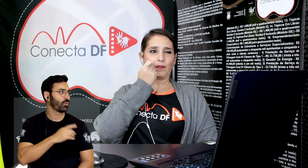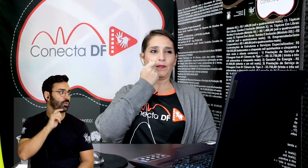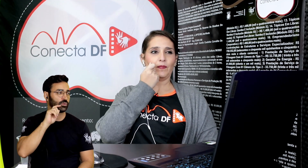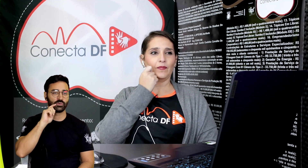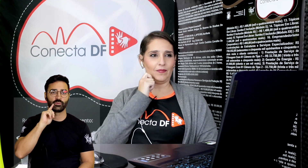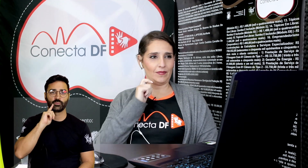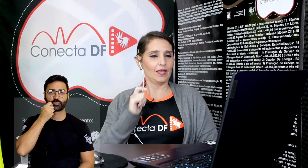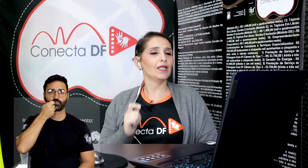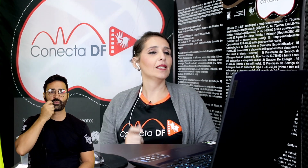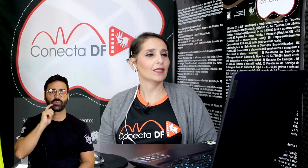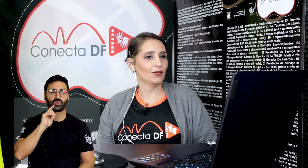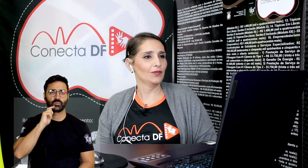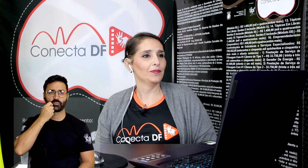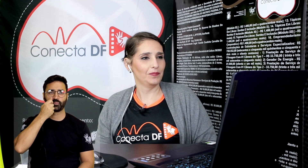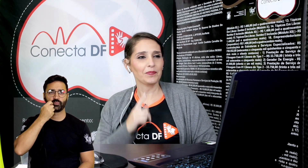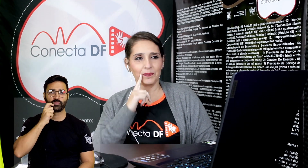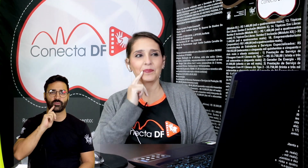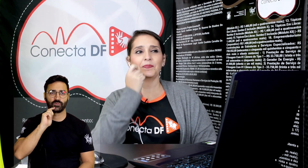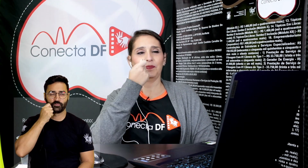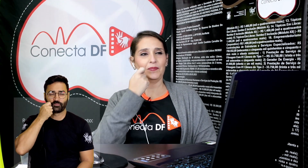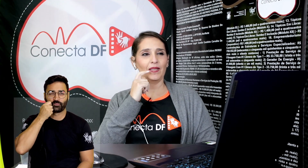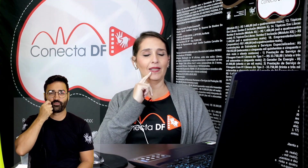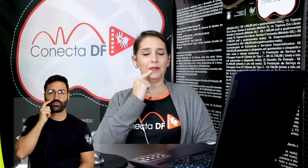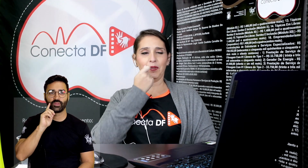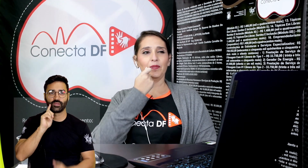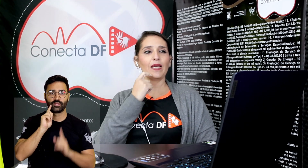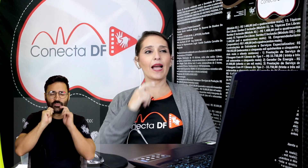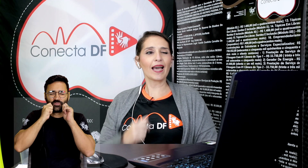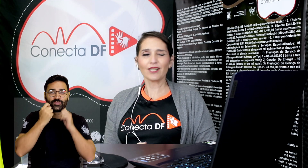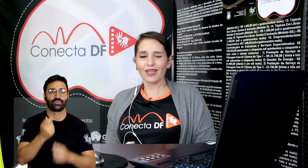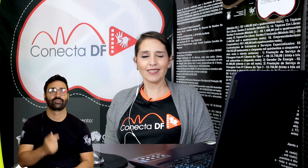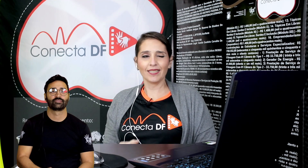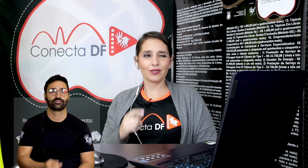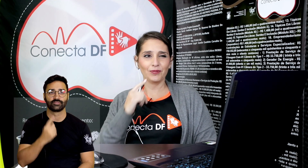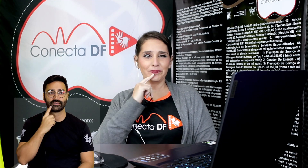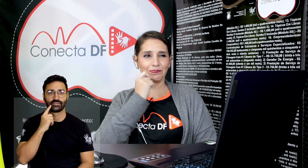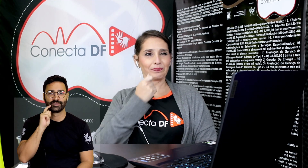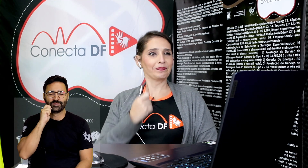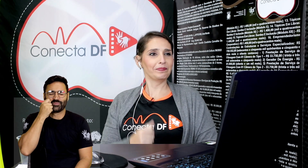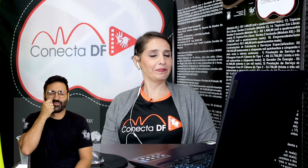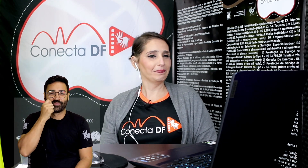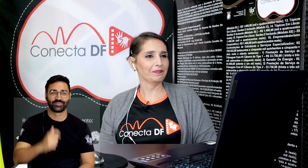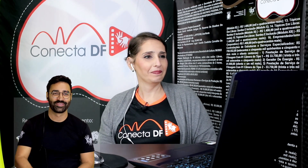Limão. Isso. Limão. E a cara de azedo.